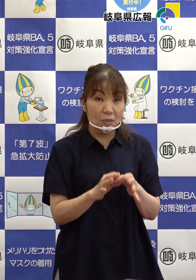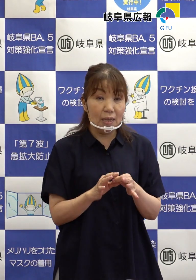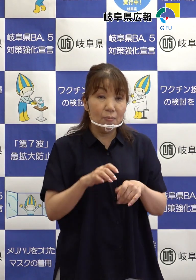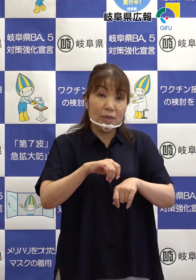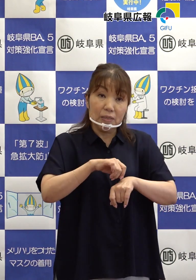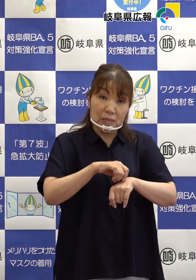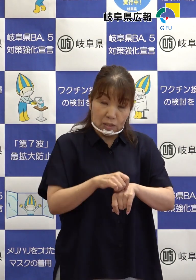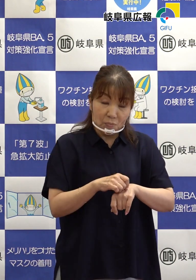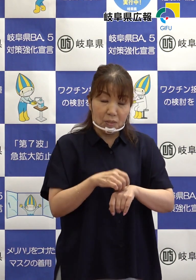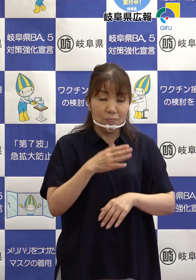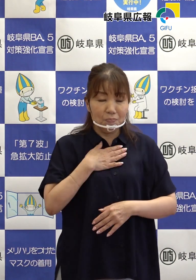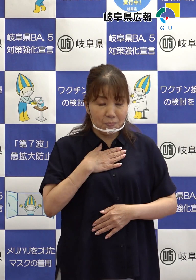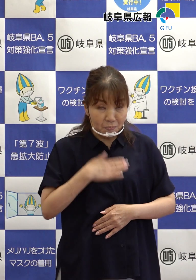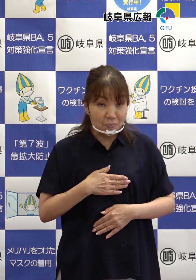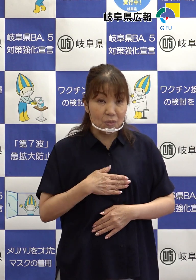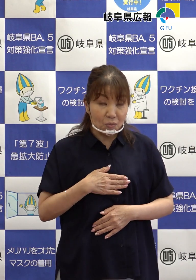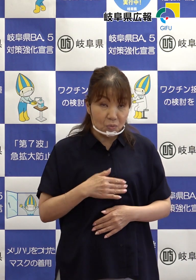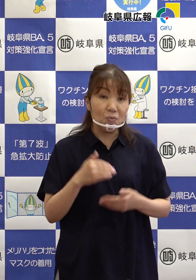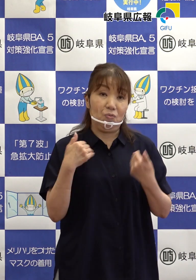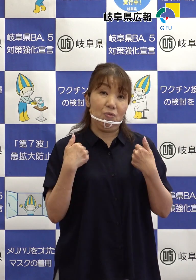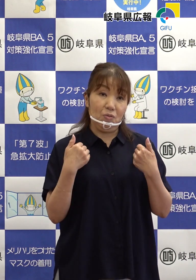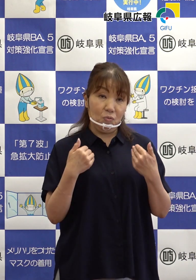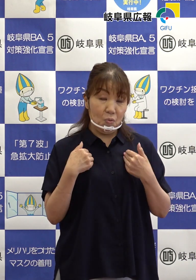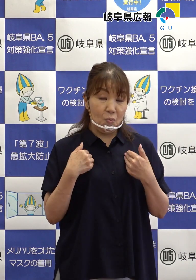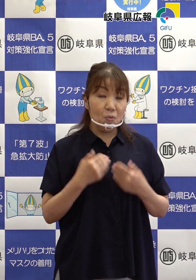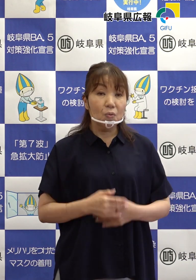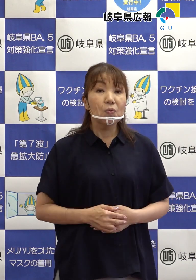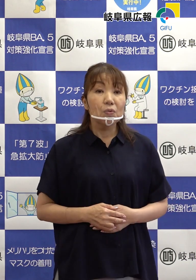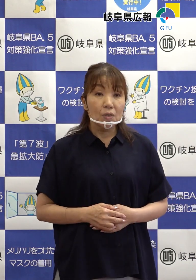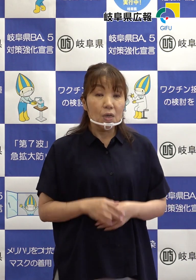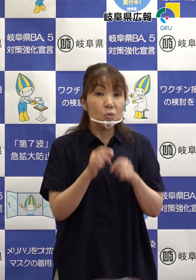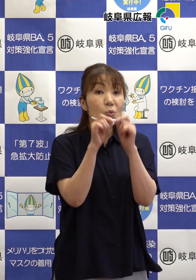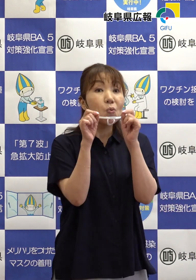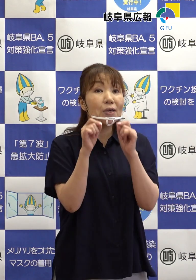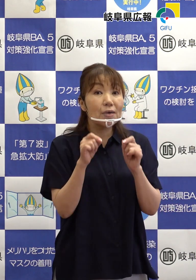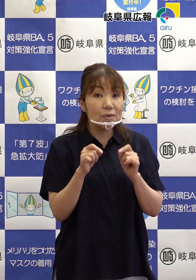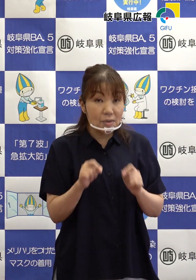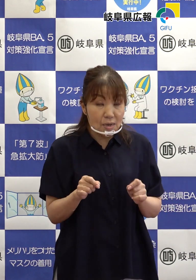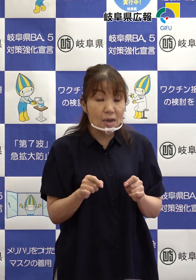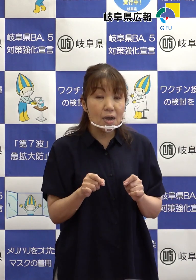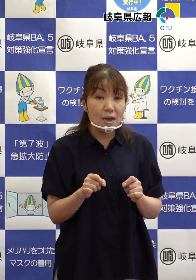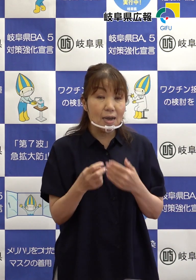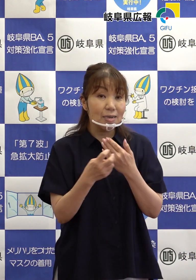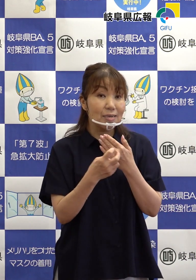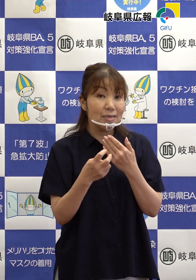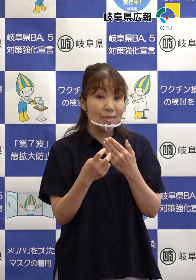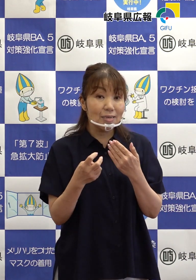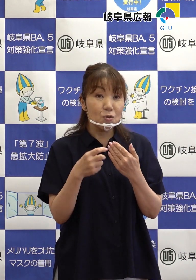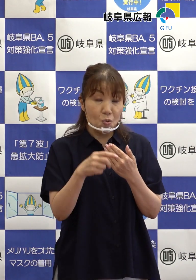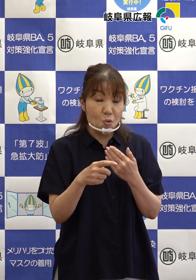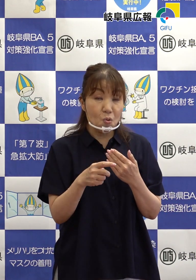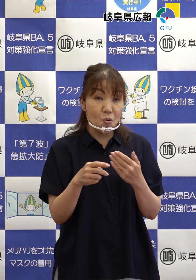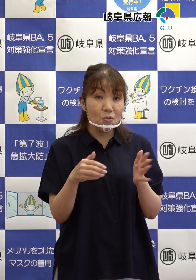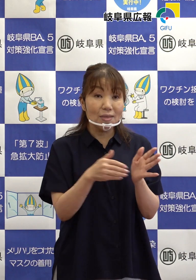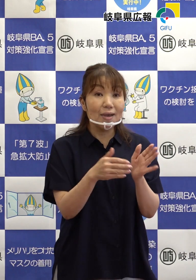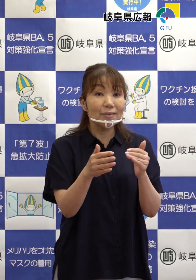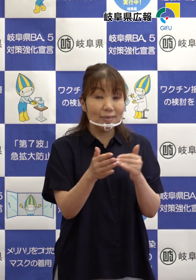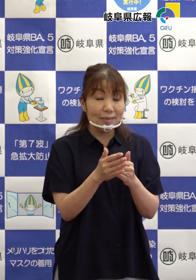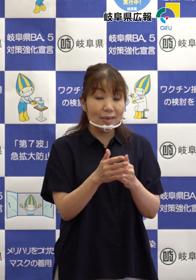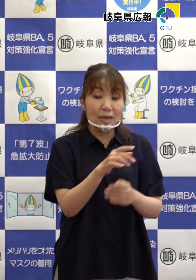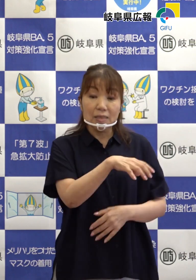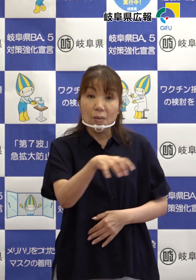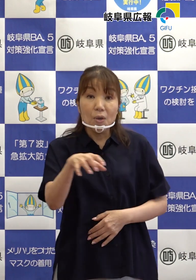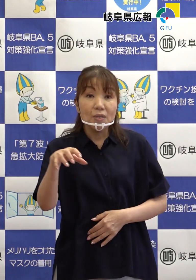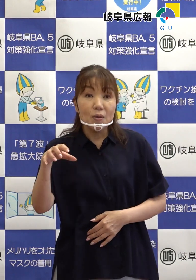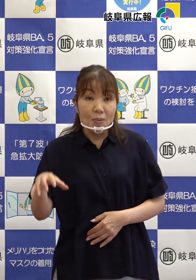厳しく認識をしていこうということでございますまあその結果として医療体制がさまざまな分野で危機的